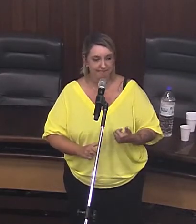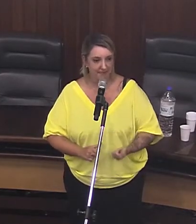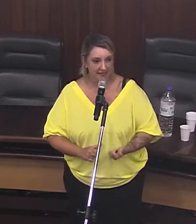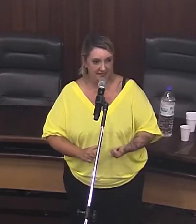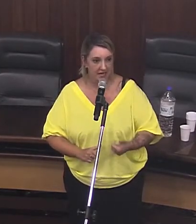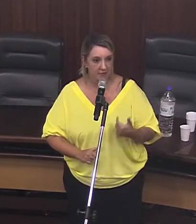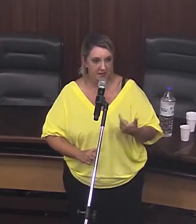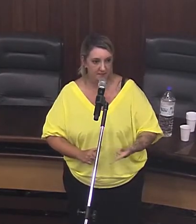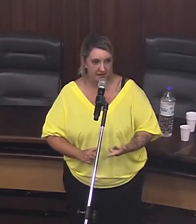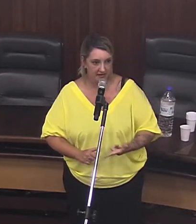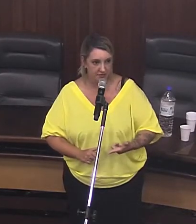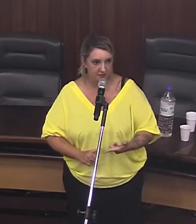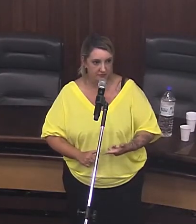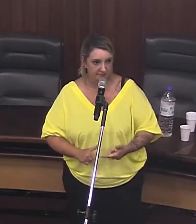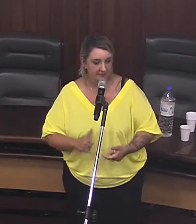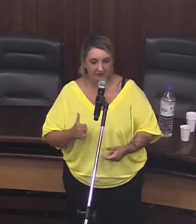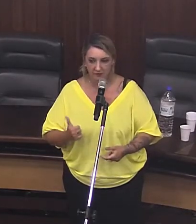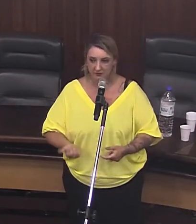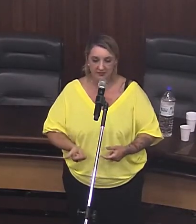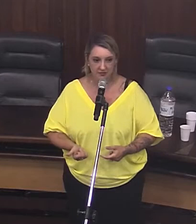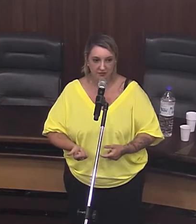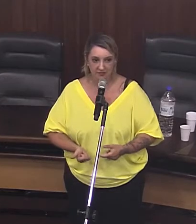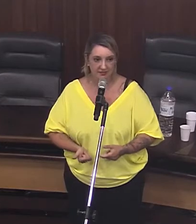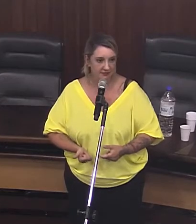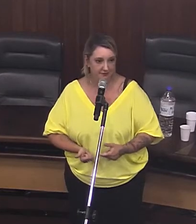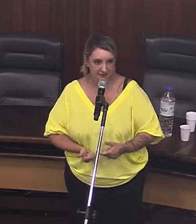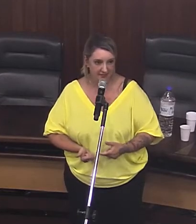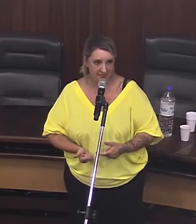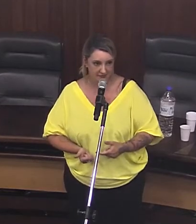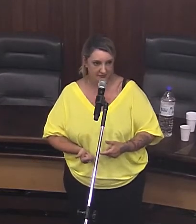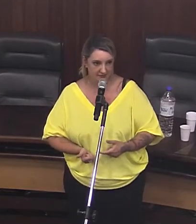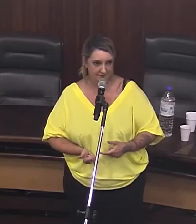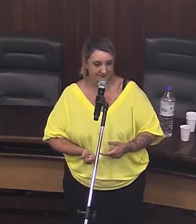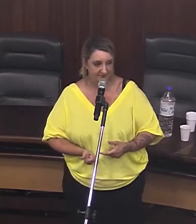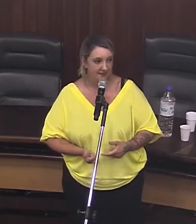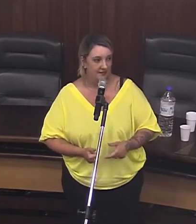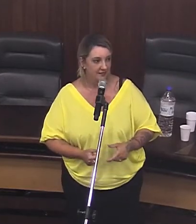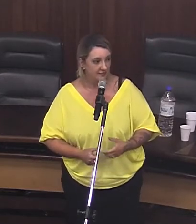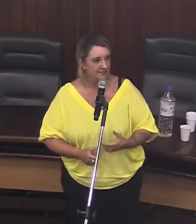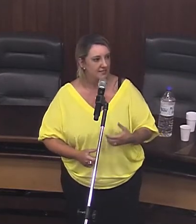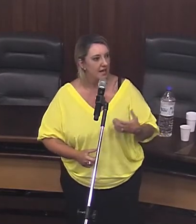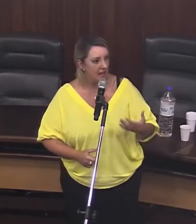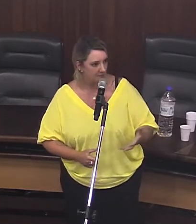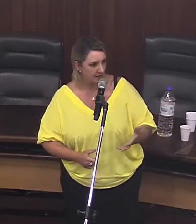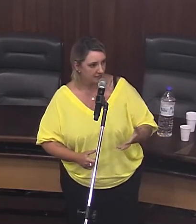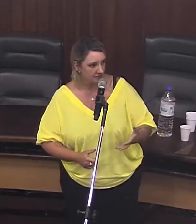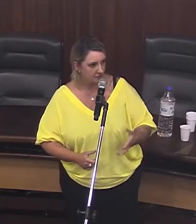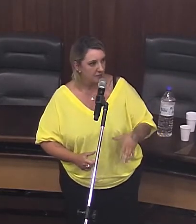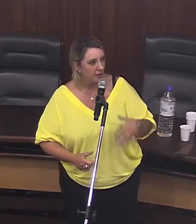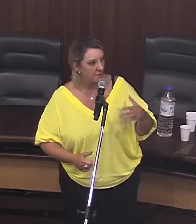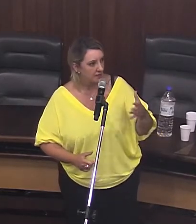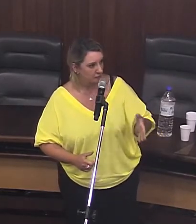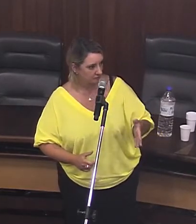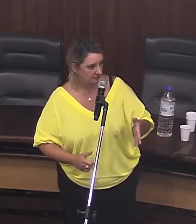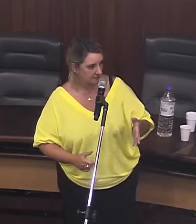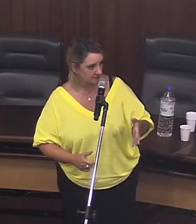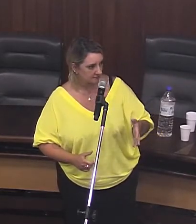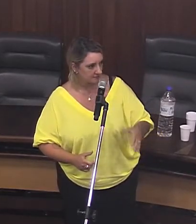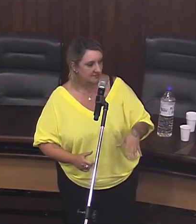bem legal, bem prático. Em outras escolas, vocês não vão ter isso. Então, assim, aprendam, perguntem, sabe,